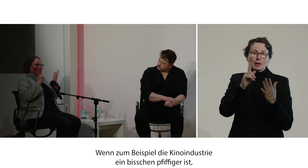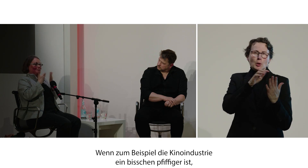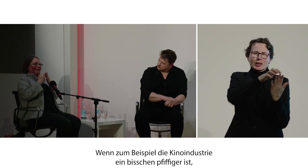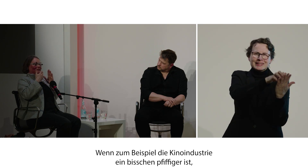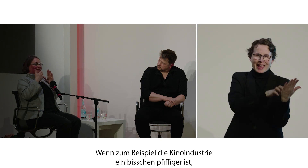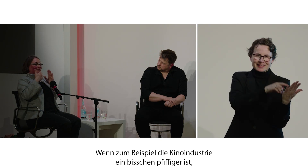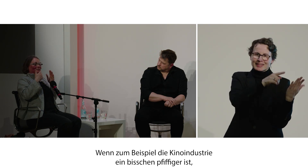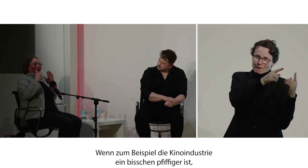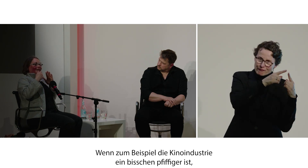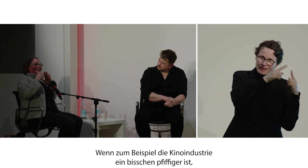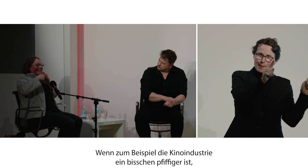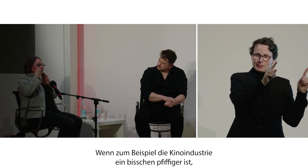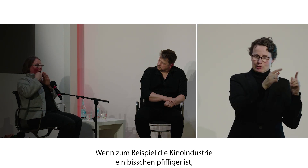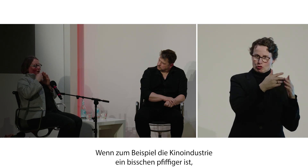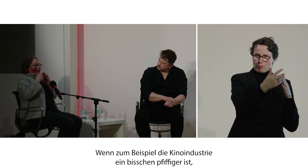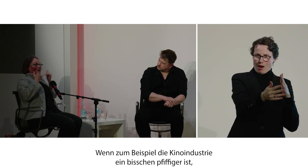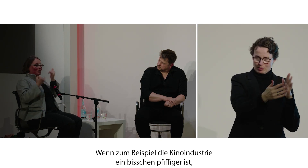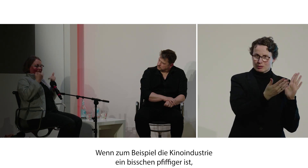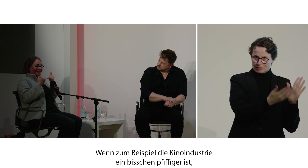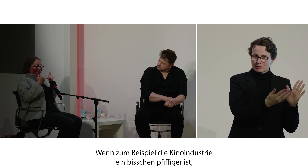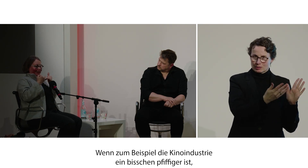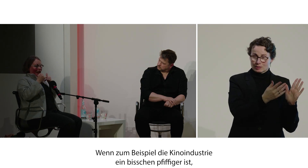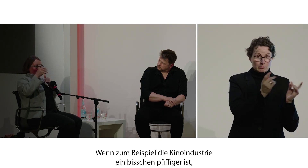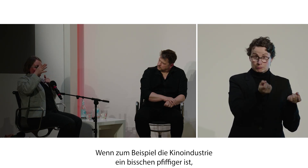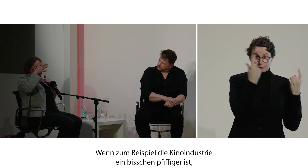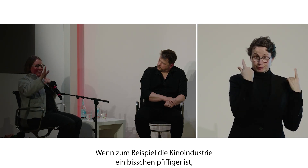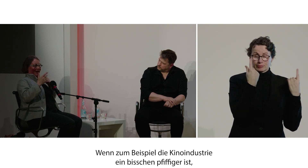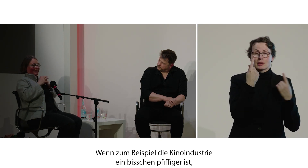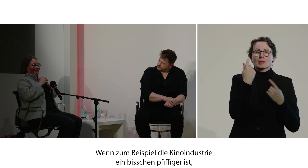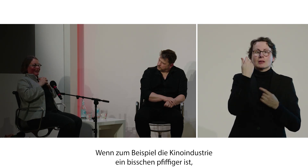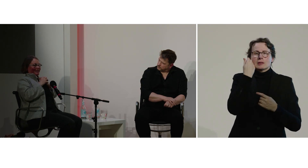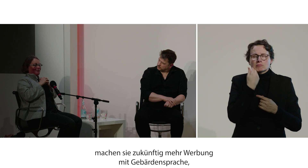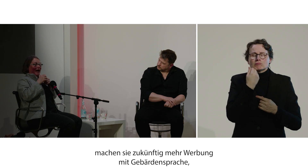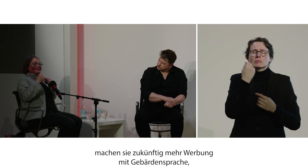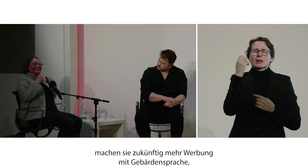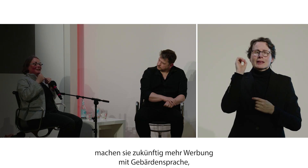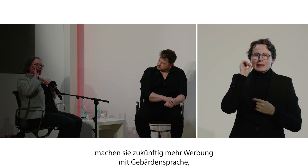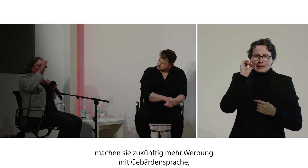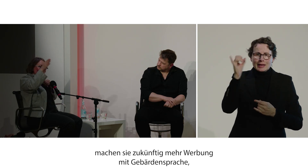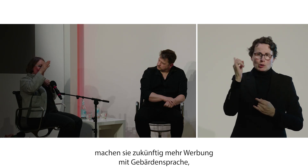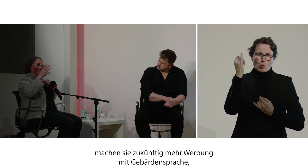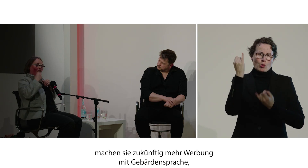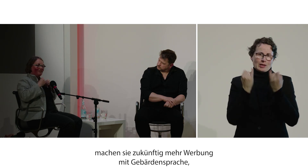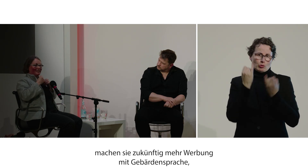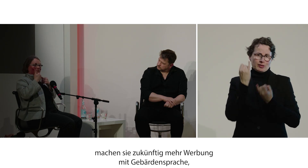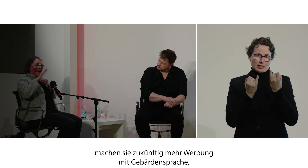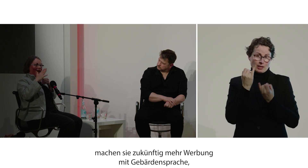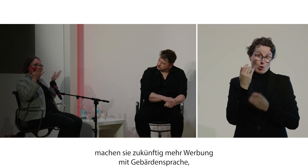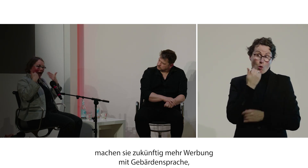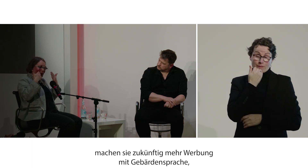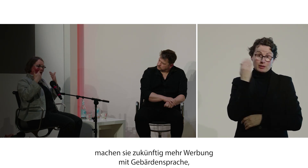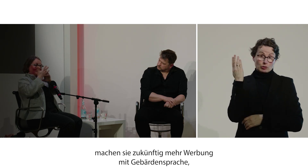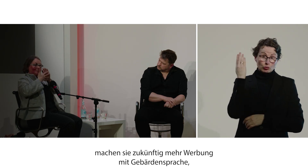Und wenn zum Beispiel die Kinoindustrie ein bisschen pfiffiger ist, dann machen sie in Zukunft hoffentlich